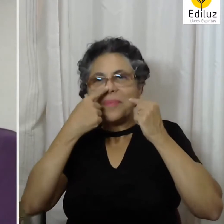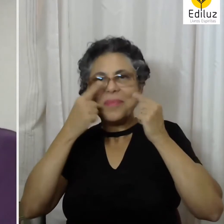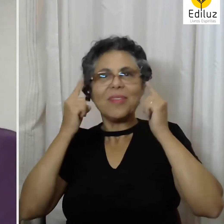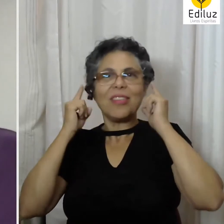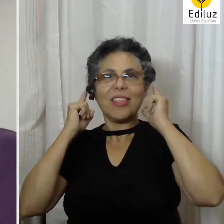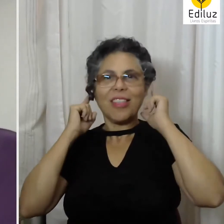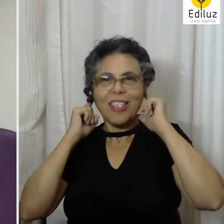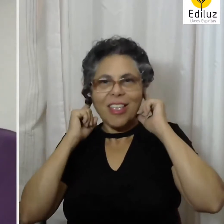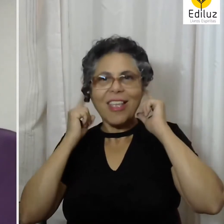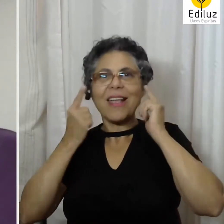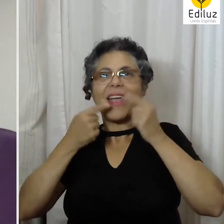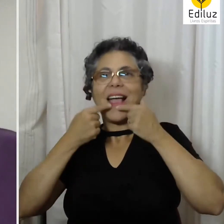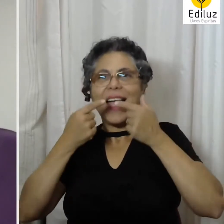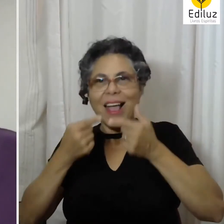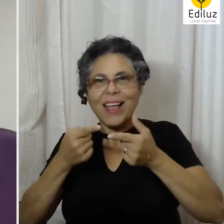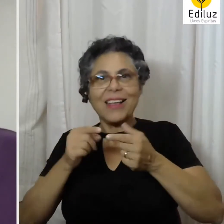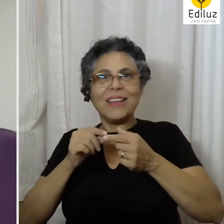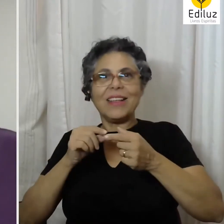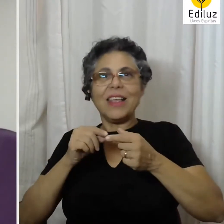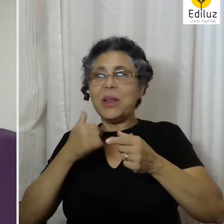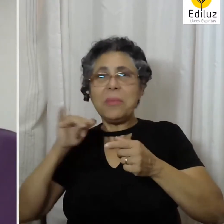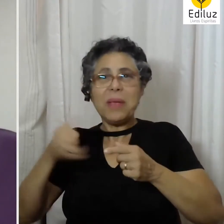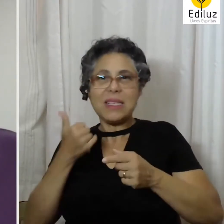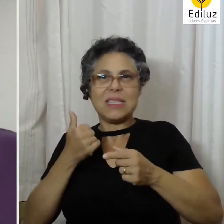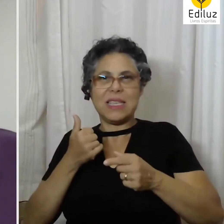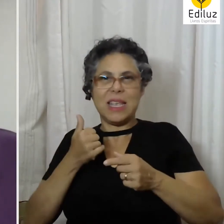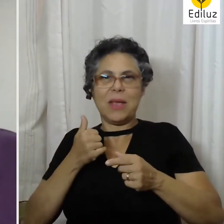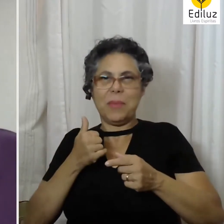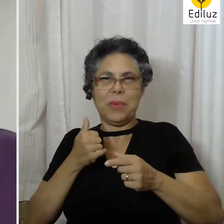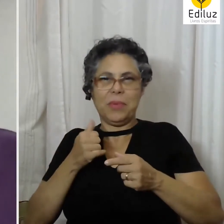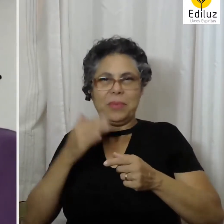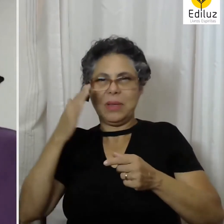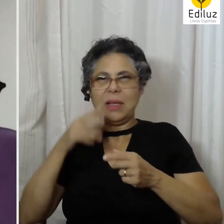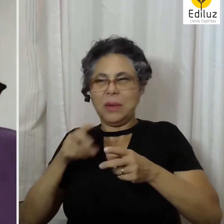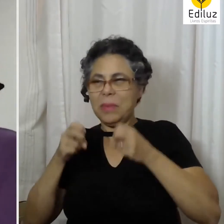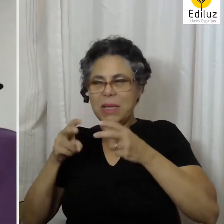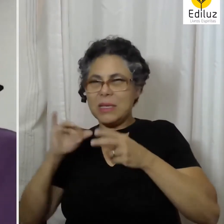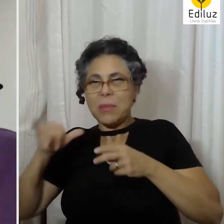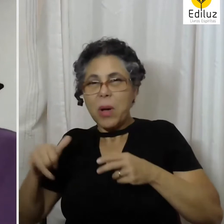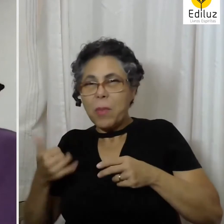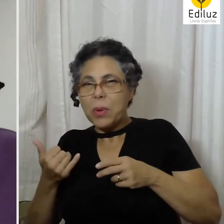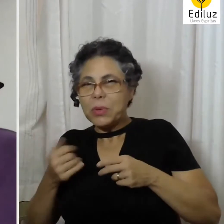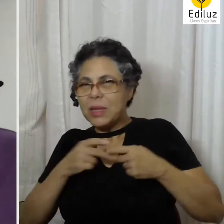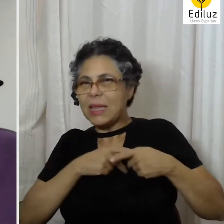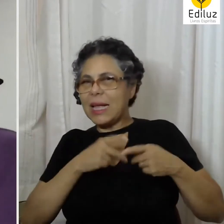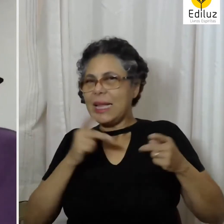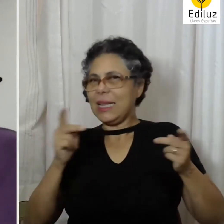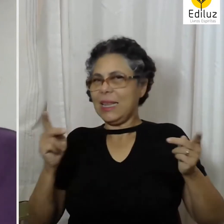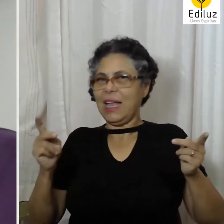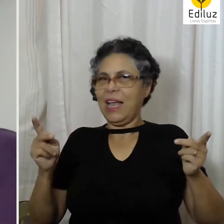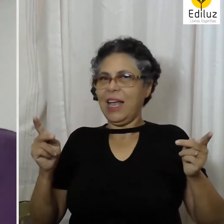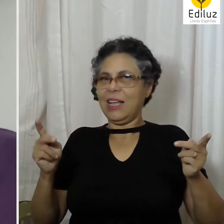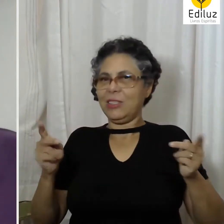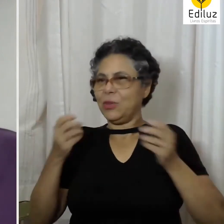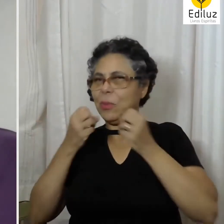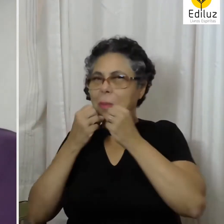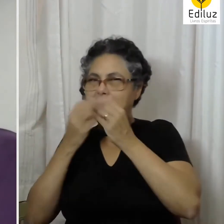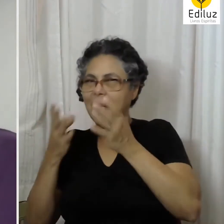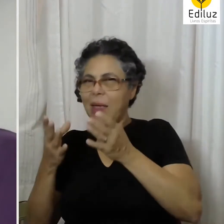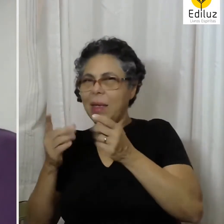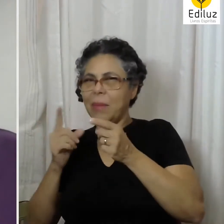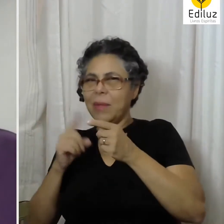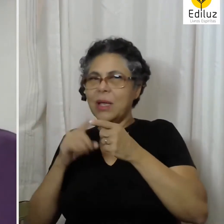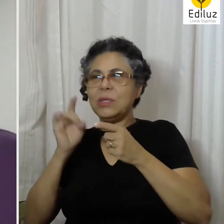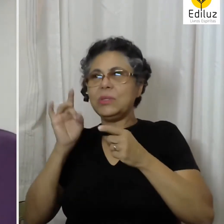não percebo a oportunidade da caridade ou a necessidade de alguém pela benevolência somente